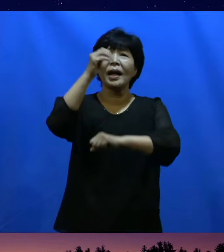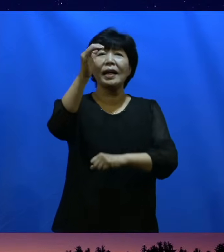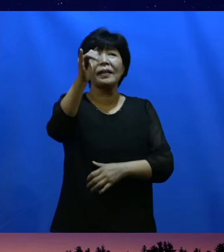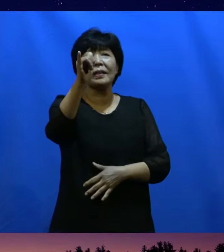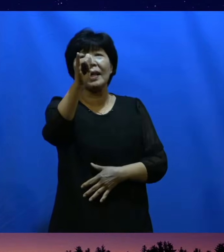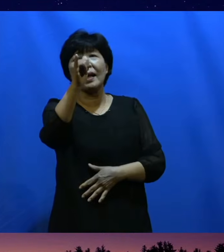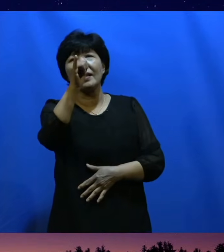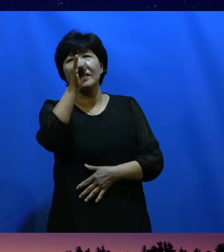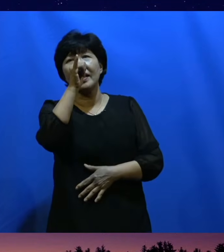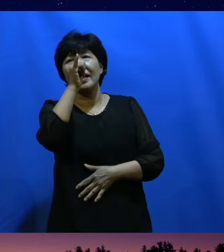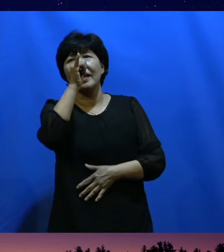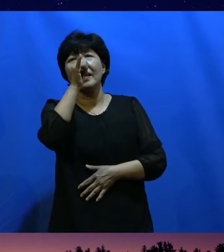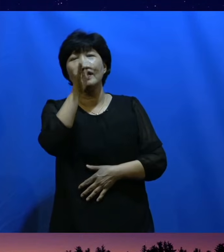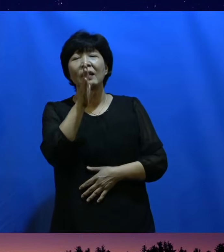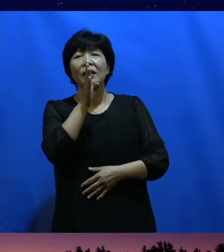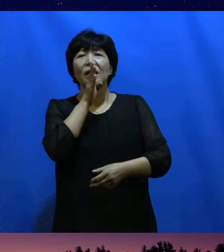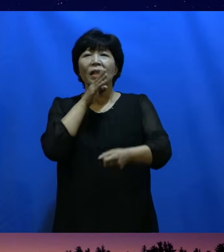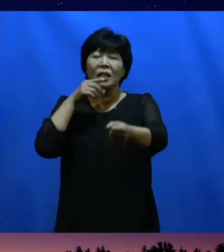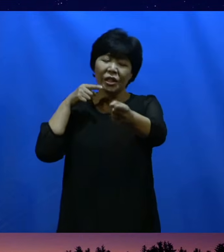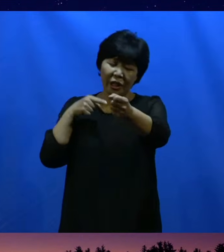잠자유가 있다네.